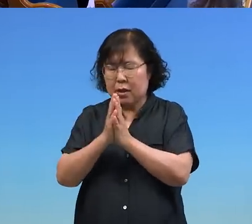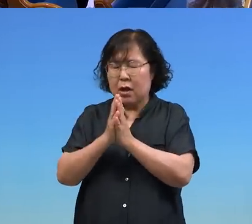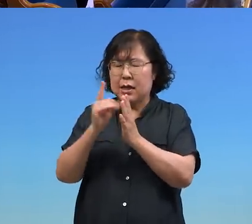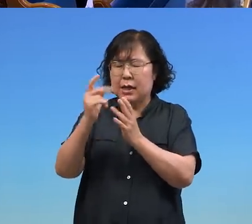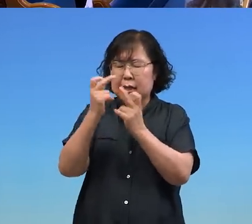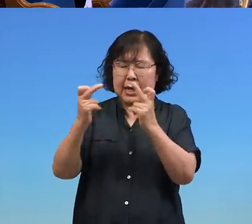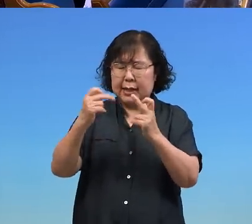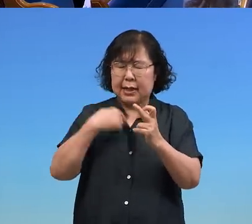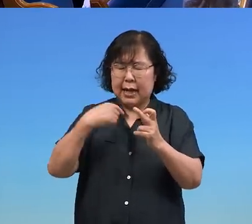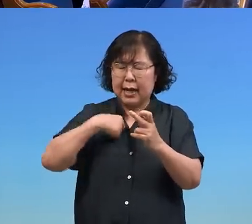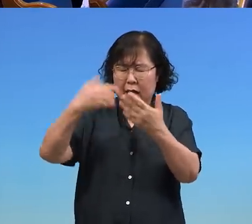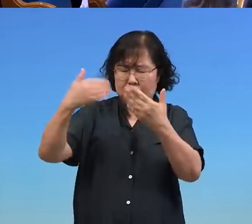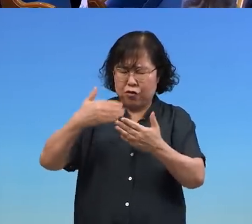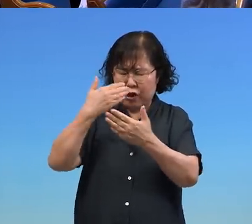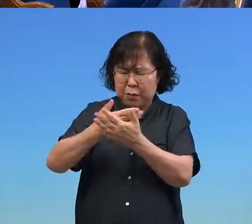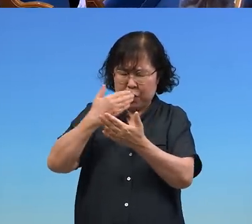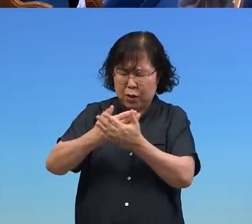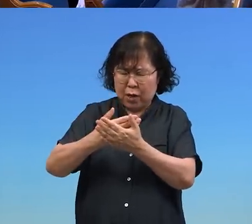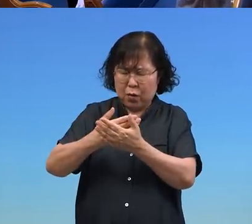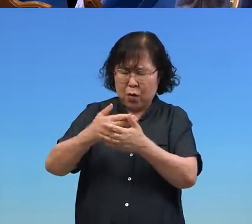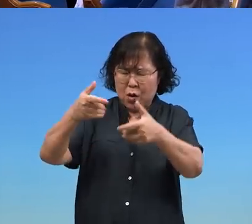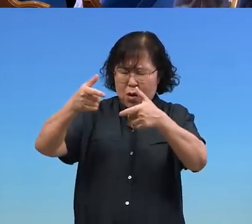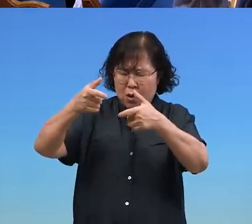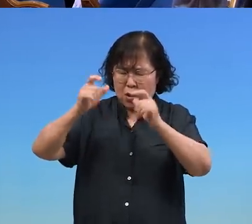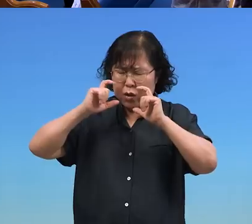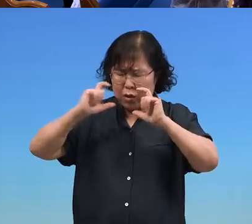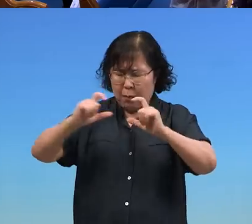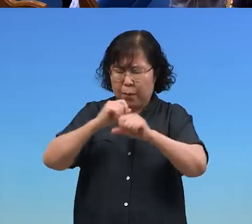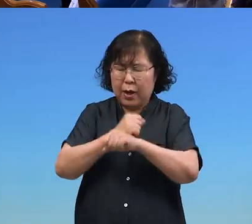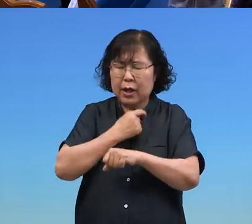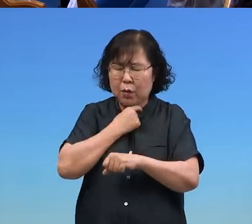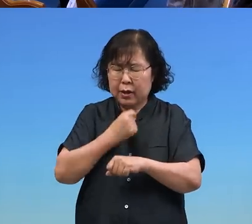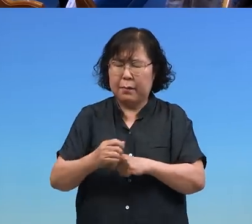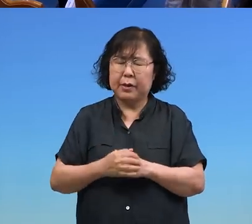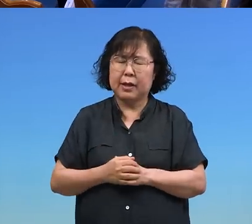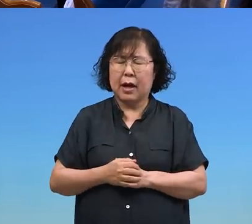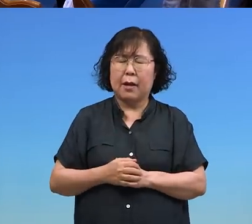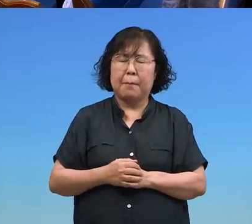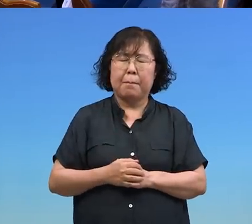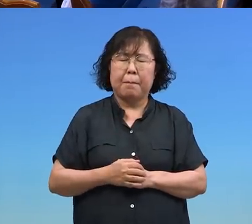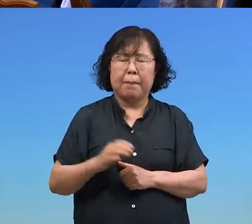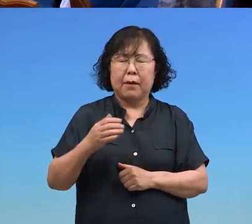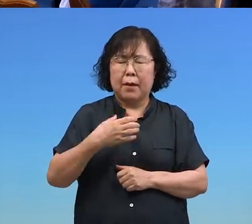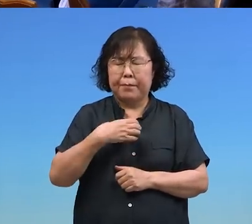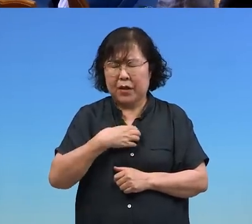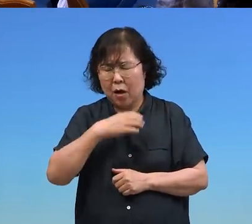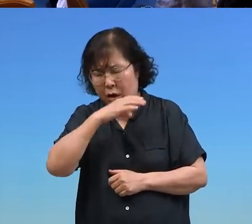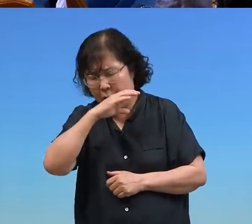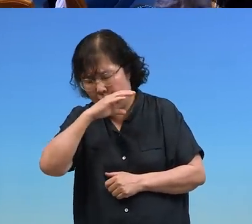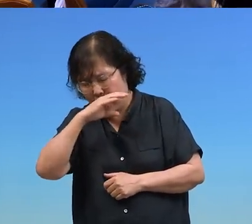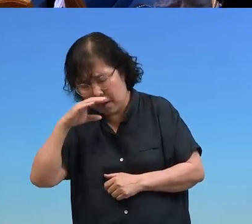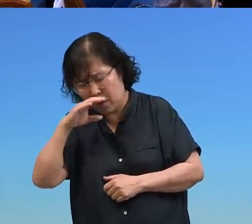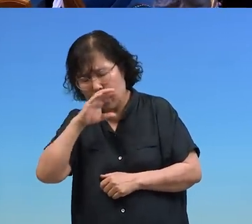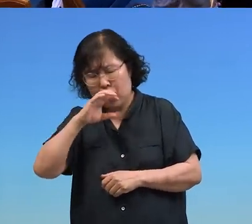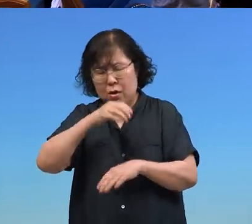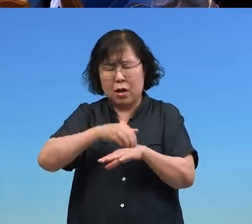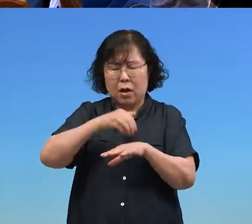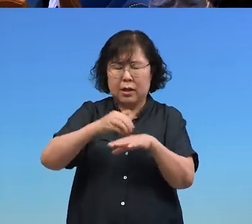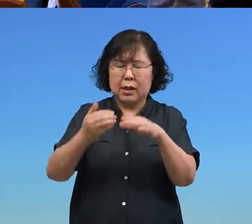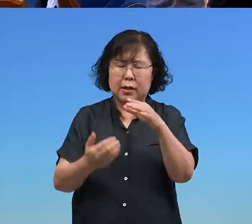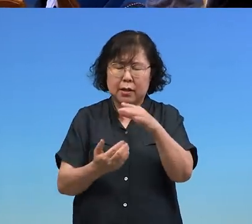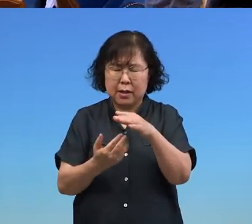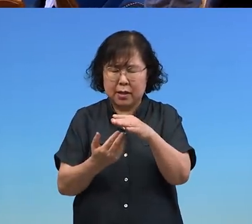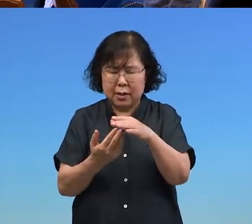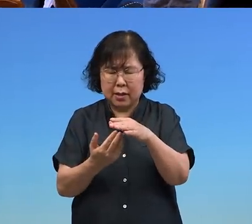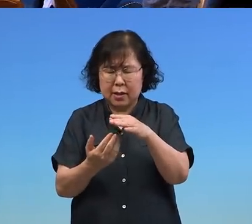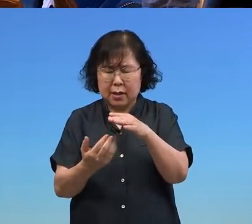주시옵소서 하나님 경건 훈련이 이루어지기를 바랍니다 살아계신